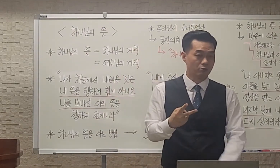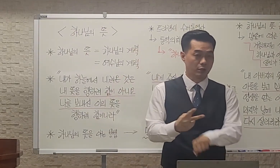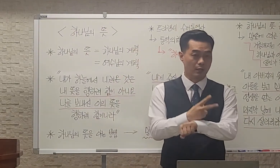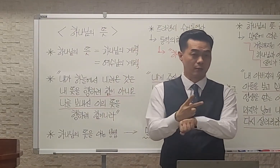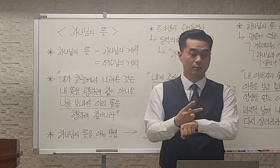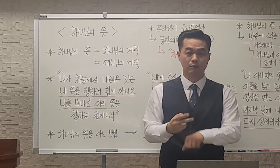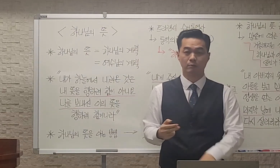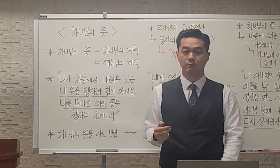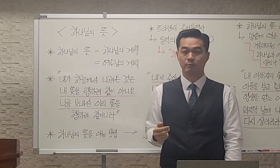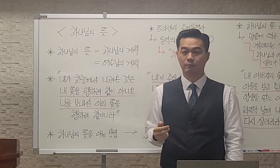2시간.